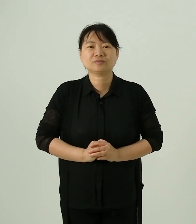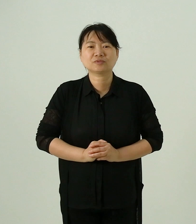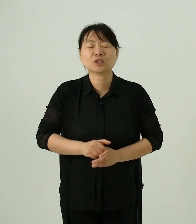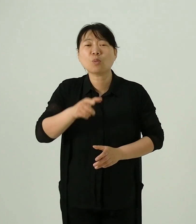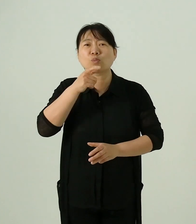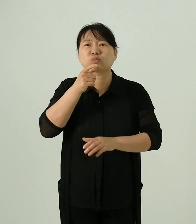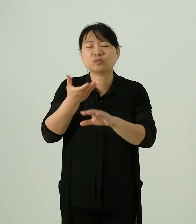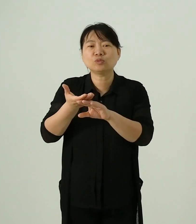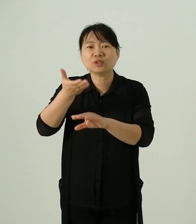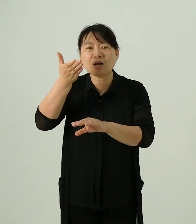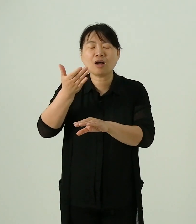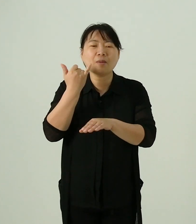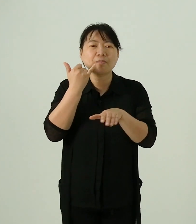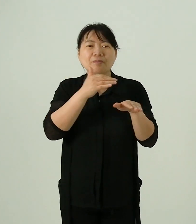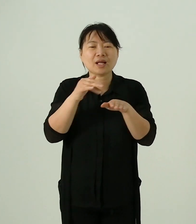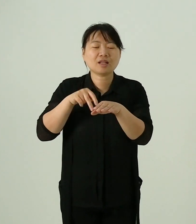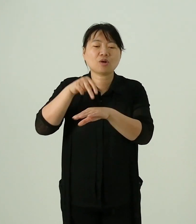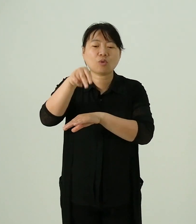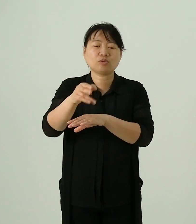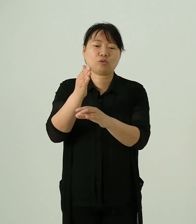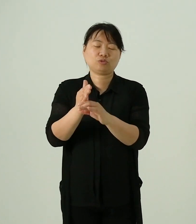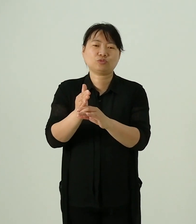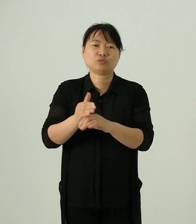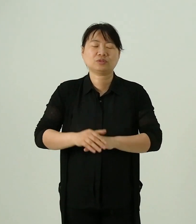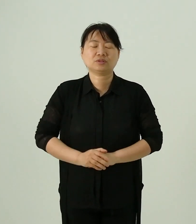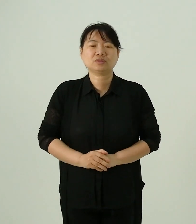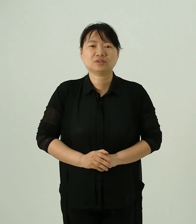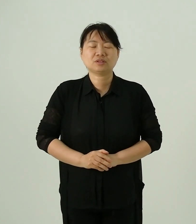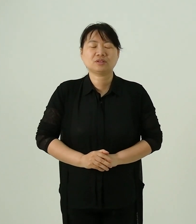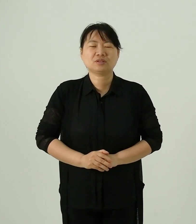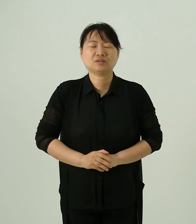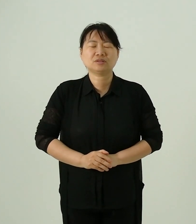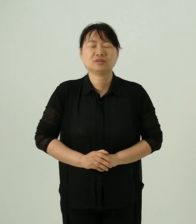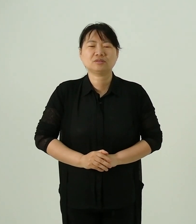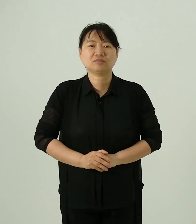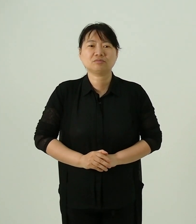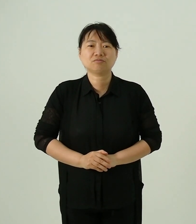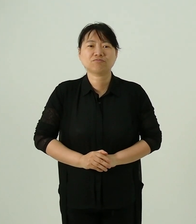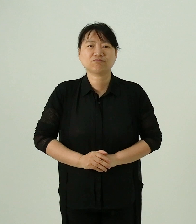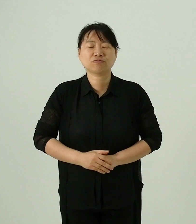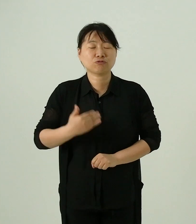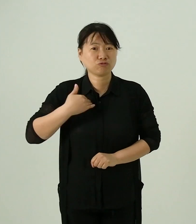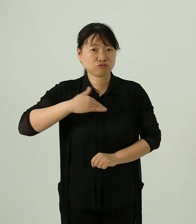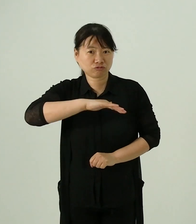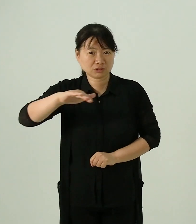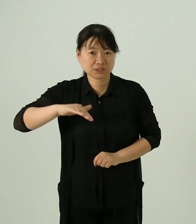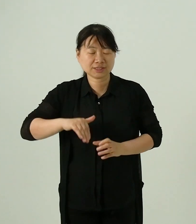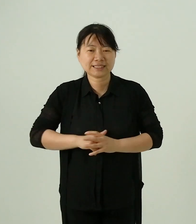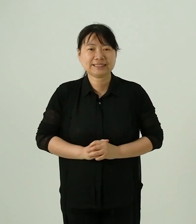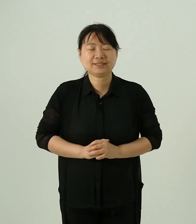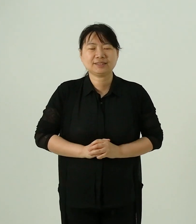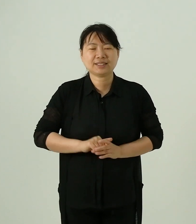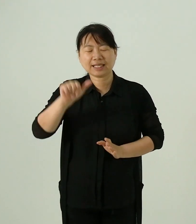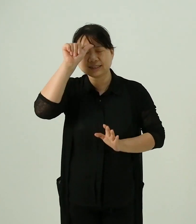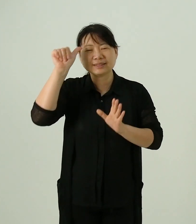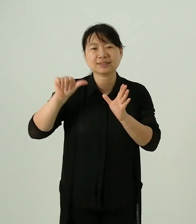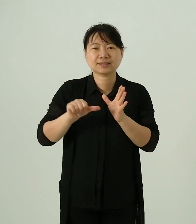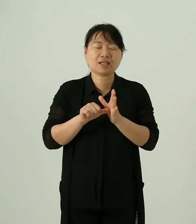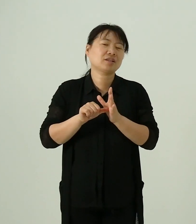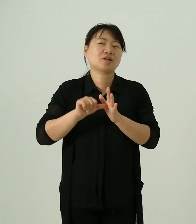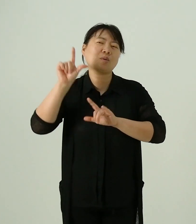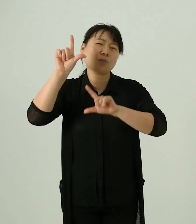물 위로 바다를 건너가고 있어요. 마치 어쩌면 우리